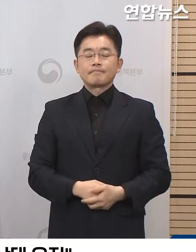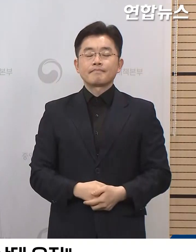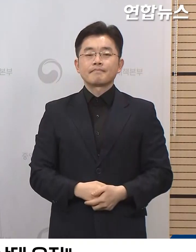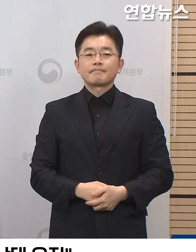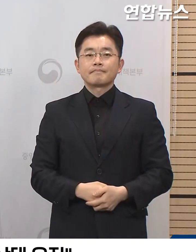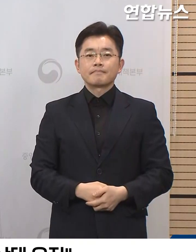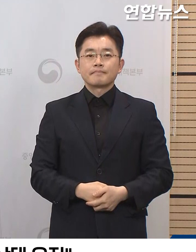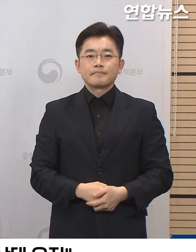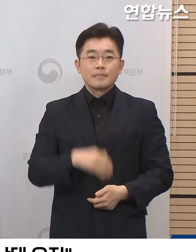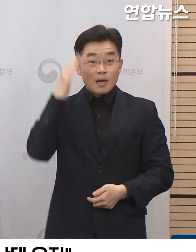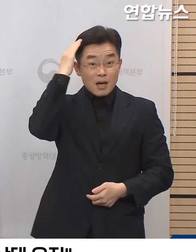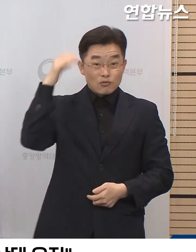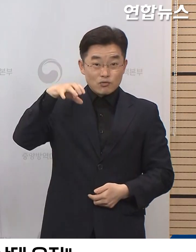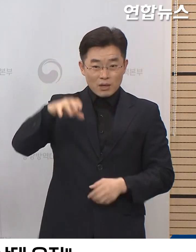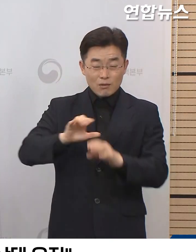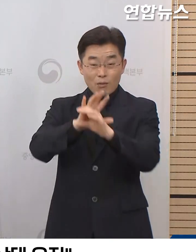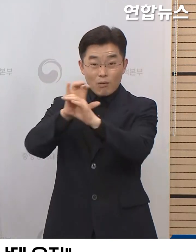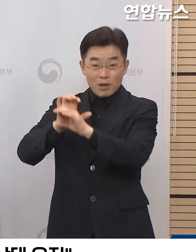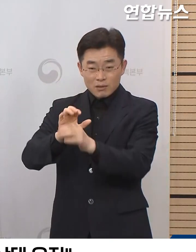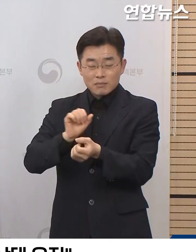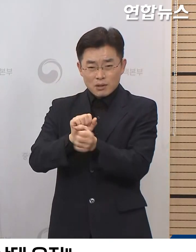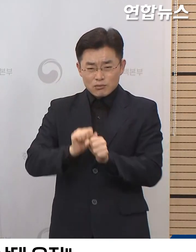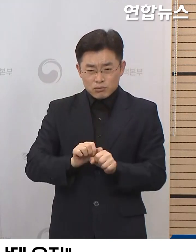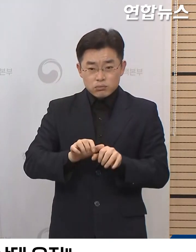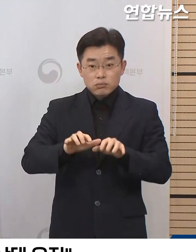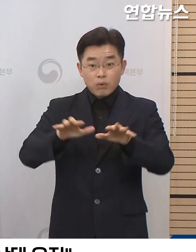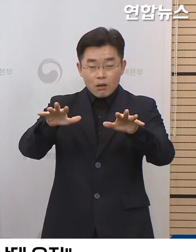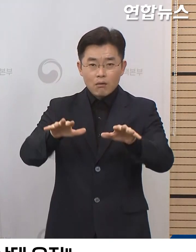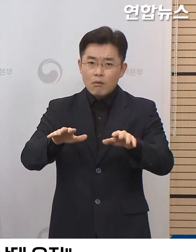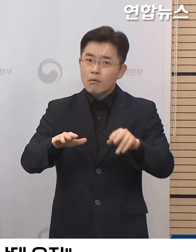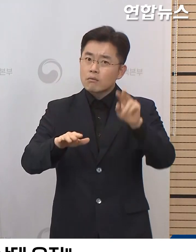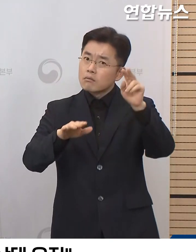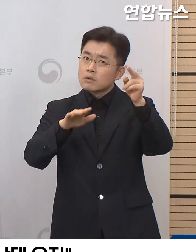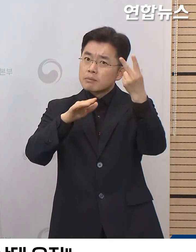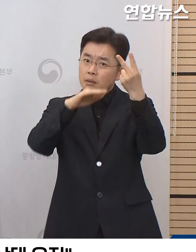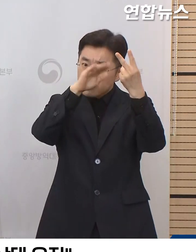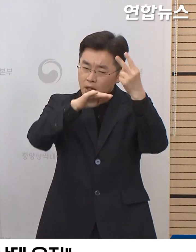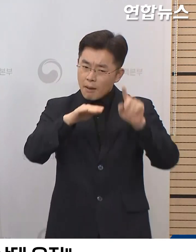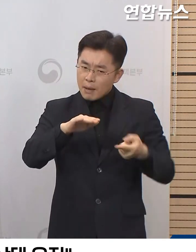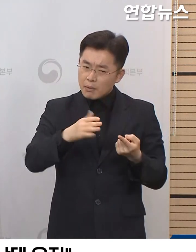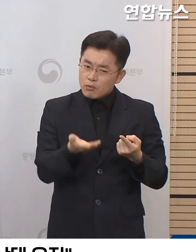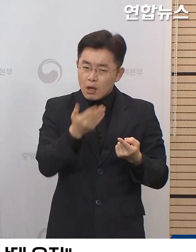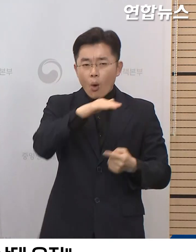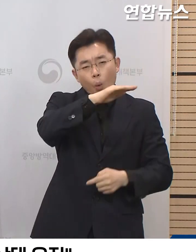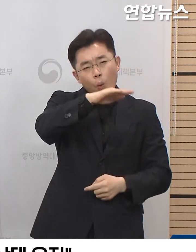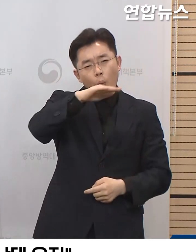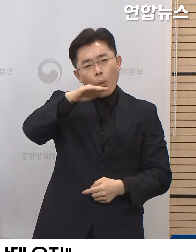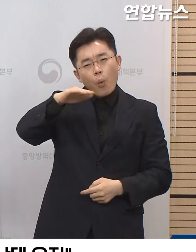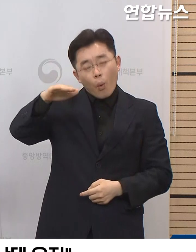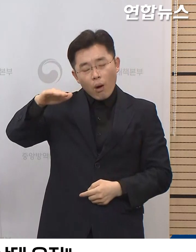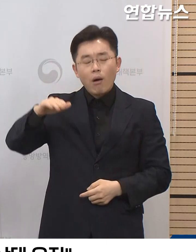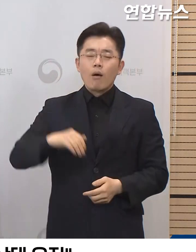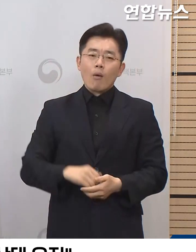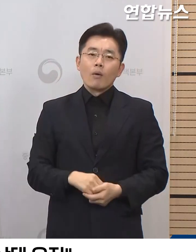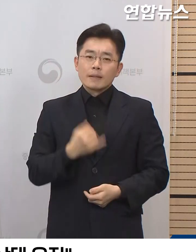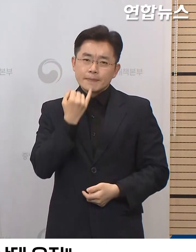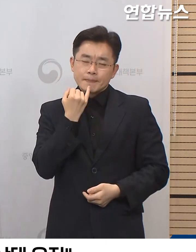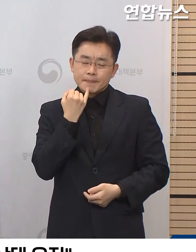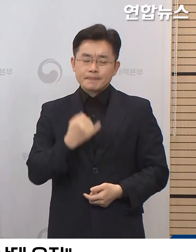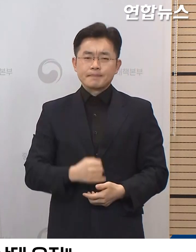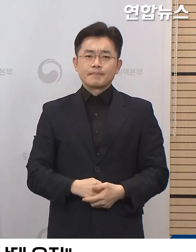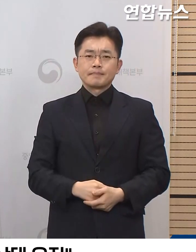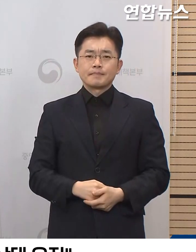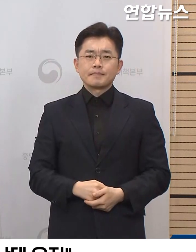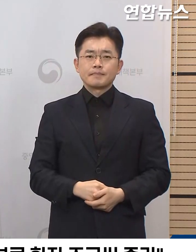코로나 1구 국내 발생이 최근 100명 배 수준으로 감소 상태를 유지하고 는 있습니다